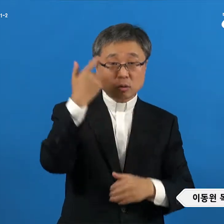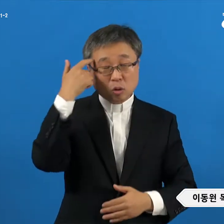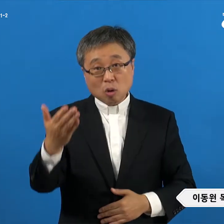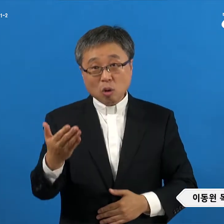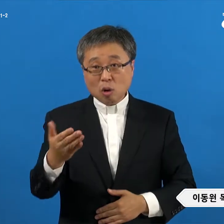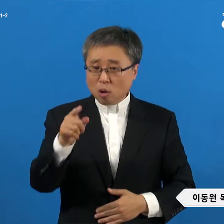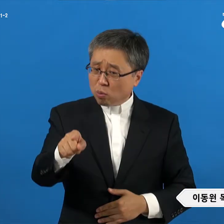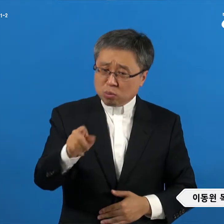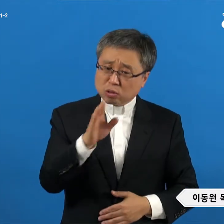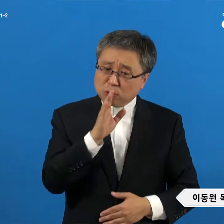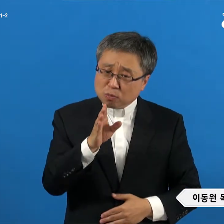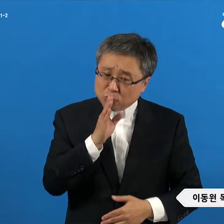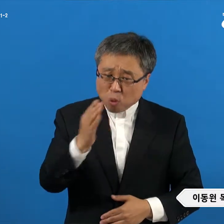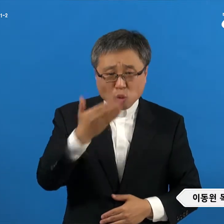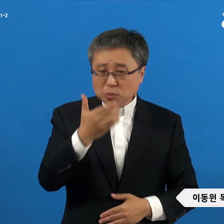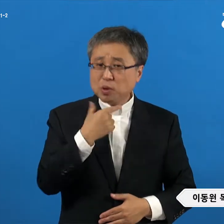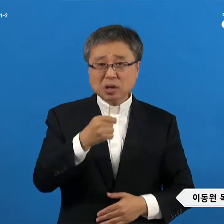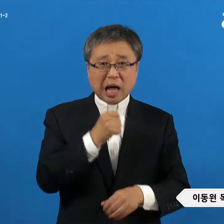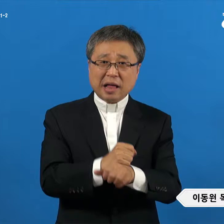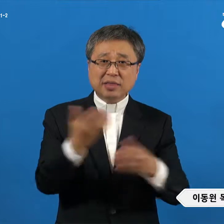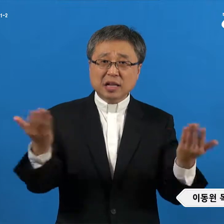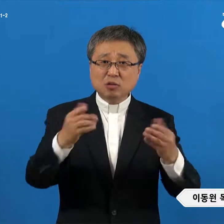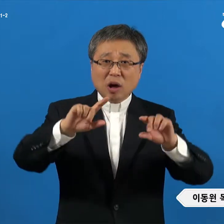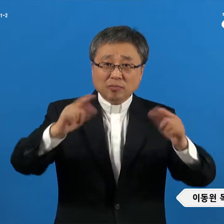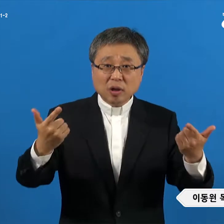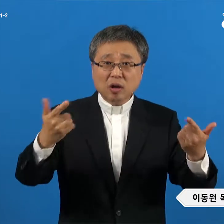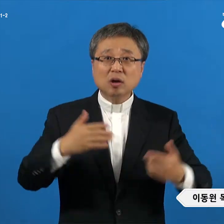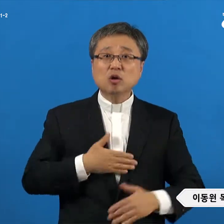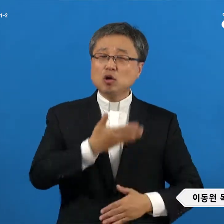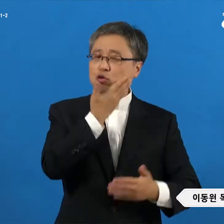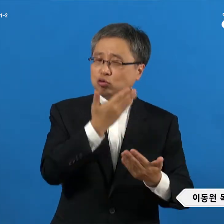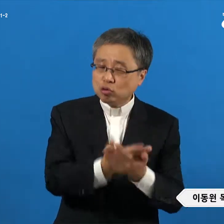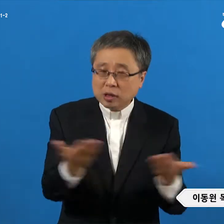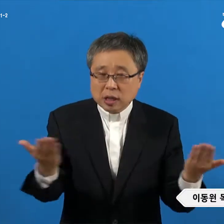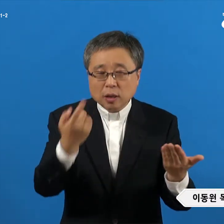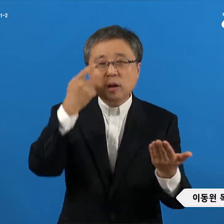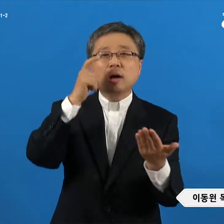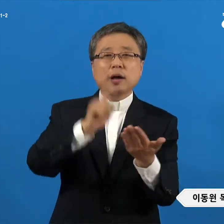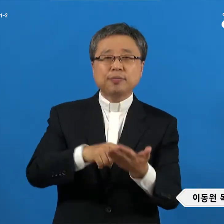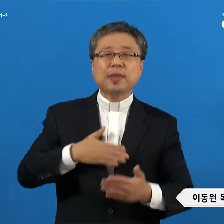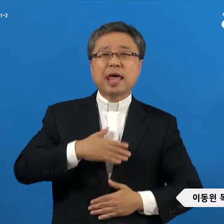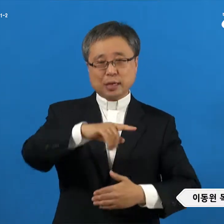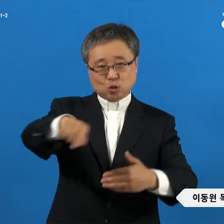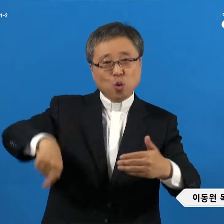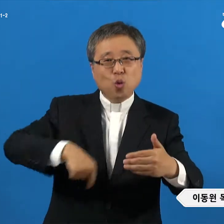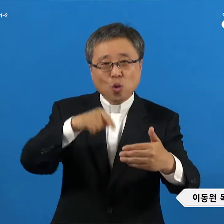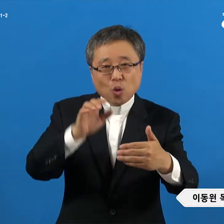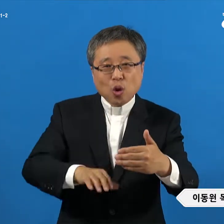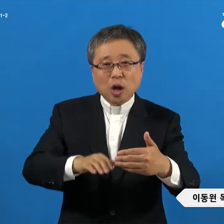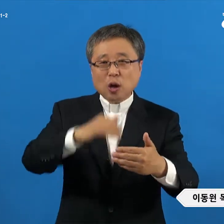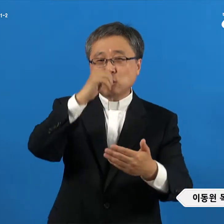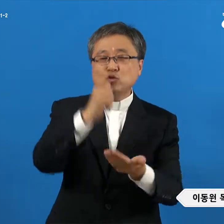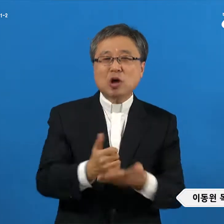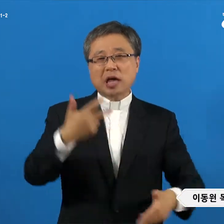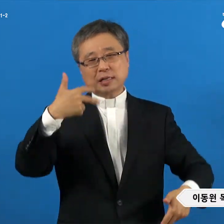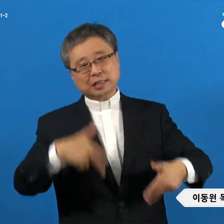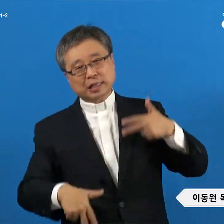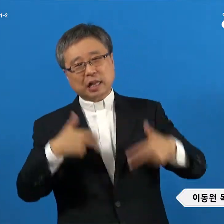먹고 싶어서 한 것도 아닌데. 그리고 그가 중요한 사실을 발견합니다. 아, 내 속에 죄를 즐기는 쾌감이 내 안에